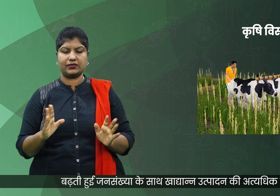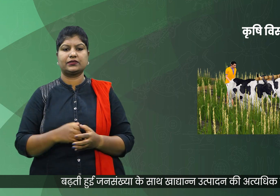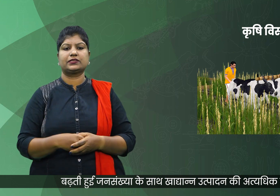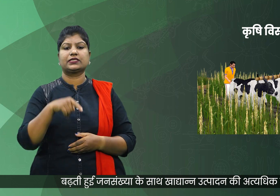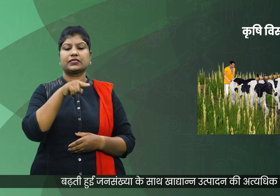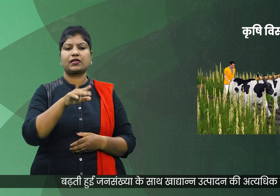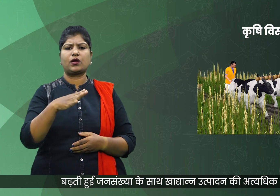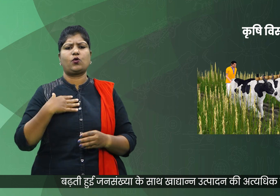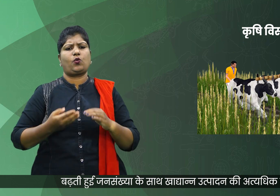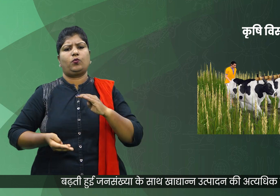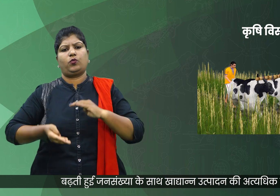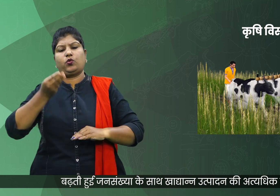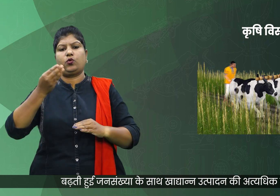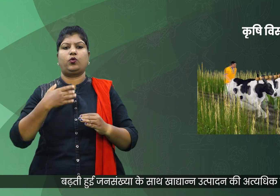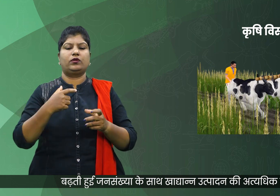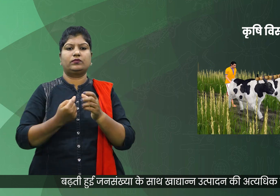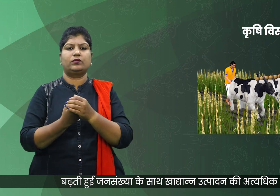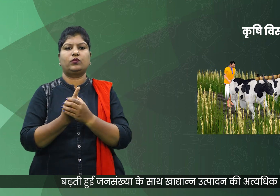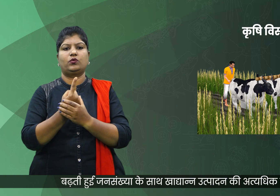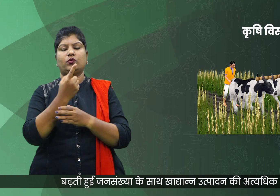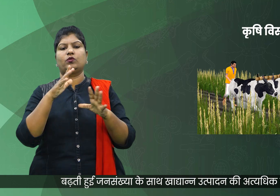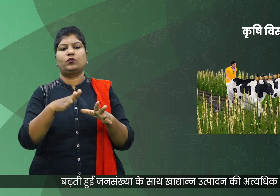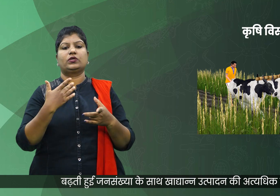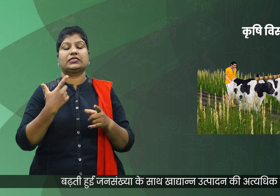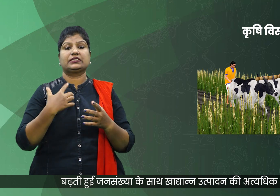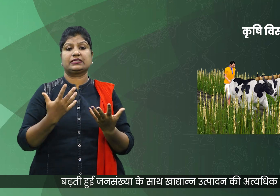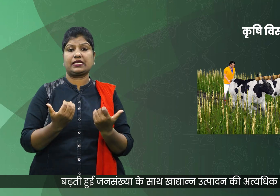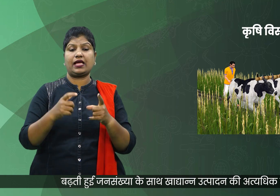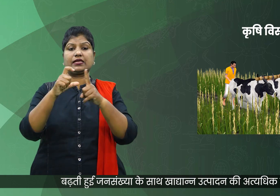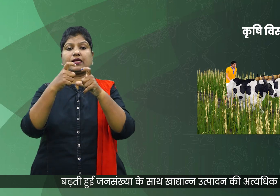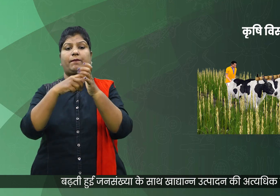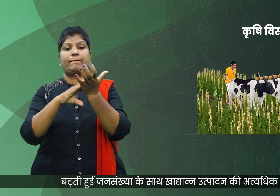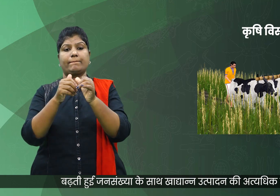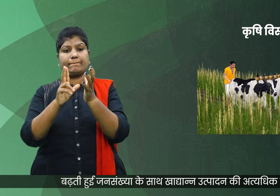है।